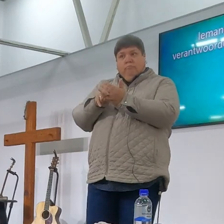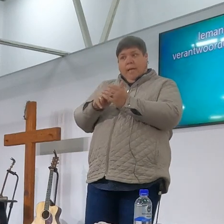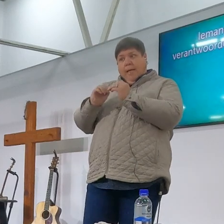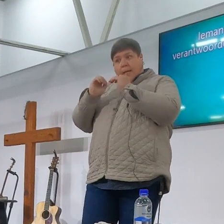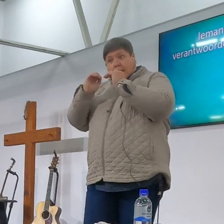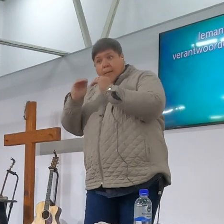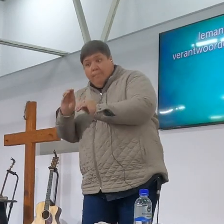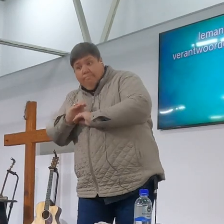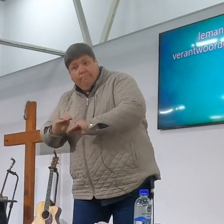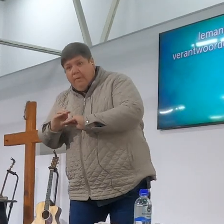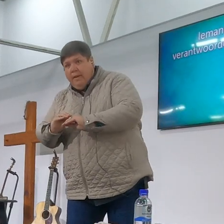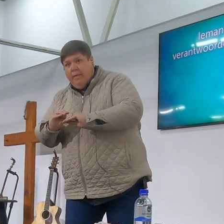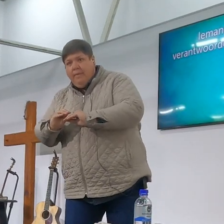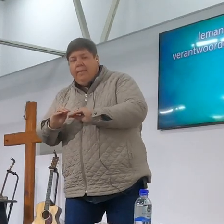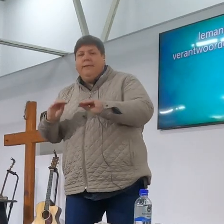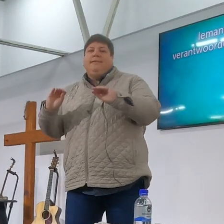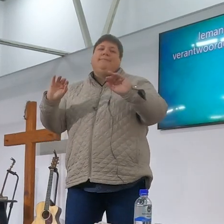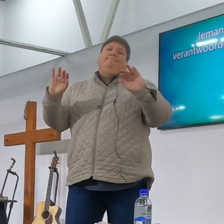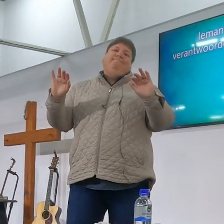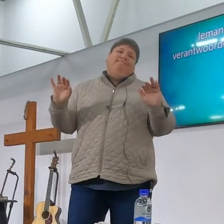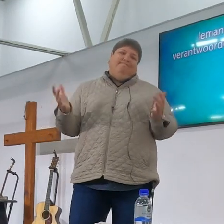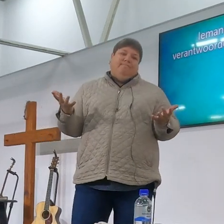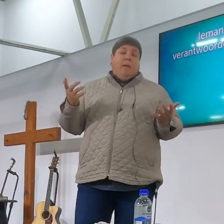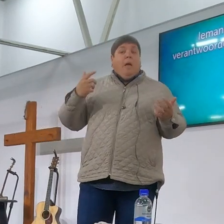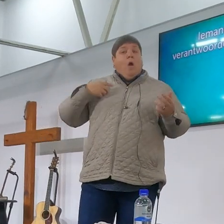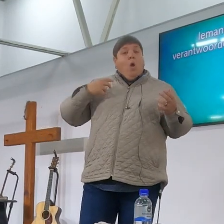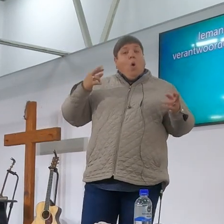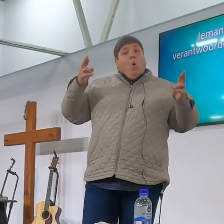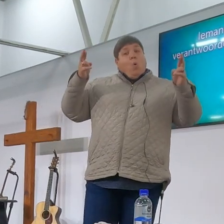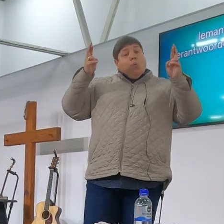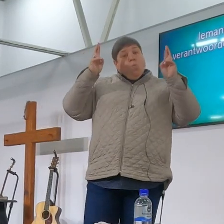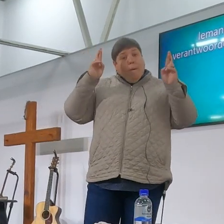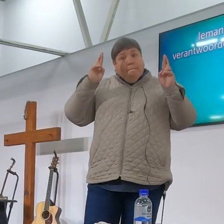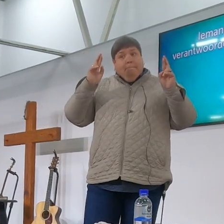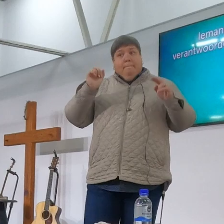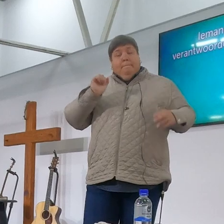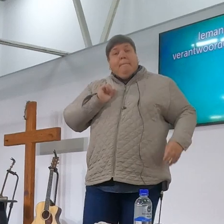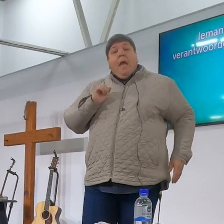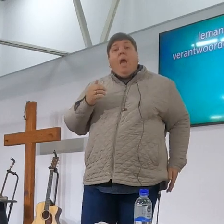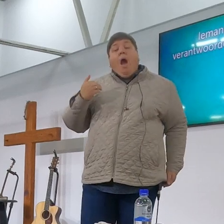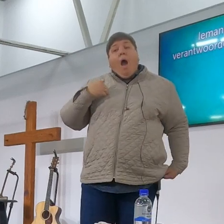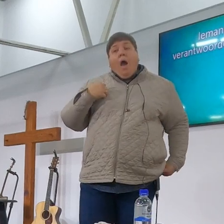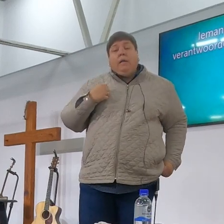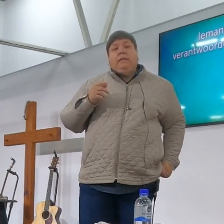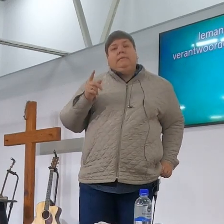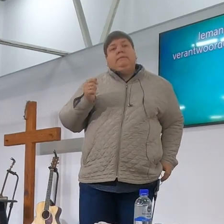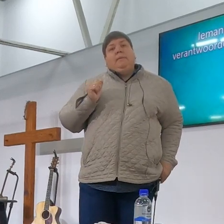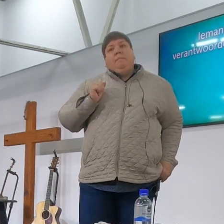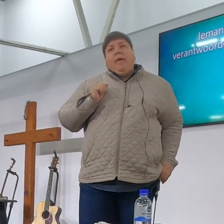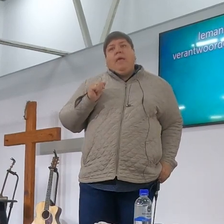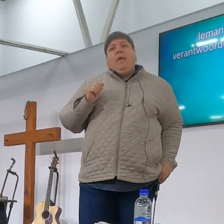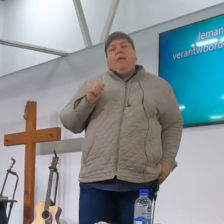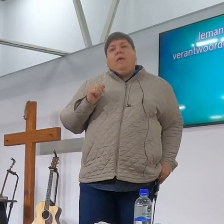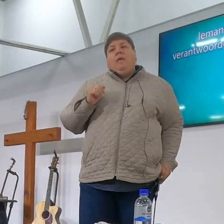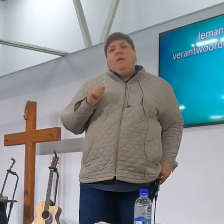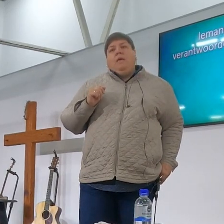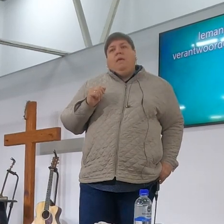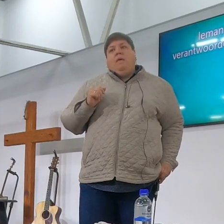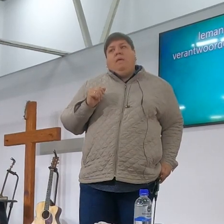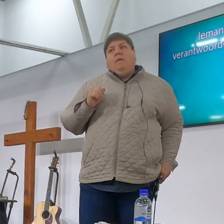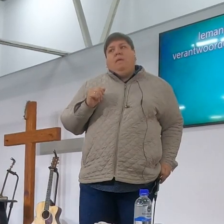dis waar die res van die boodskap gaan. My hoop is, my hart is, dat ek vanoggend by jou 'n dringendheid skep,